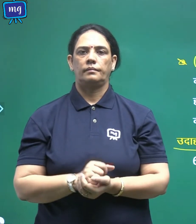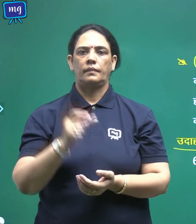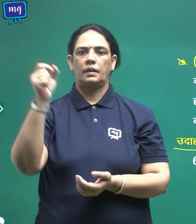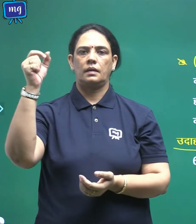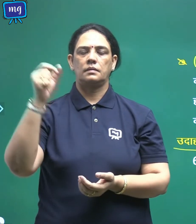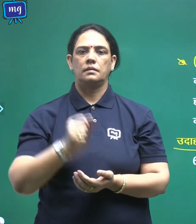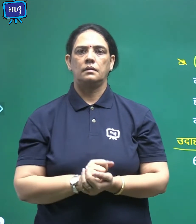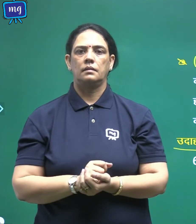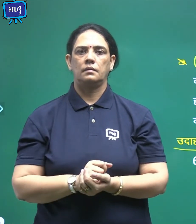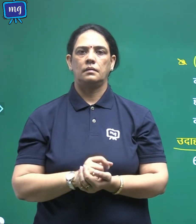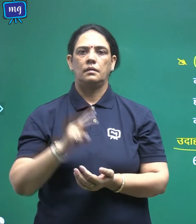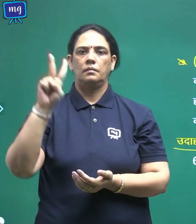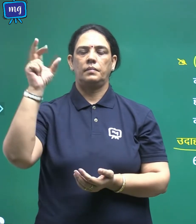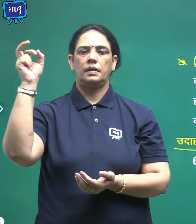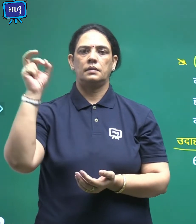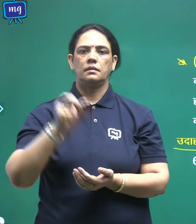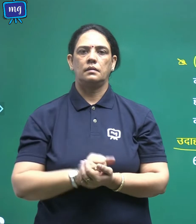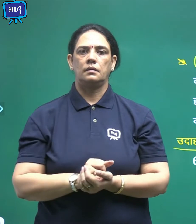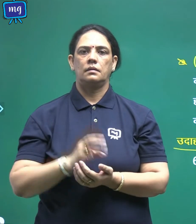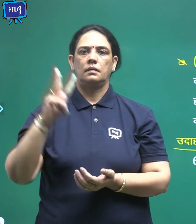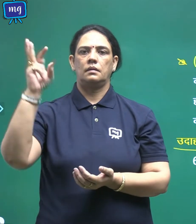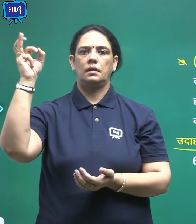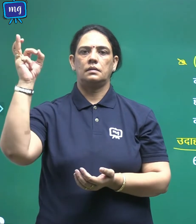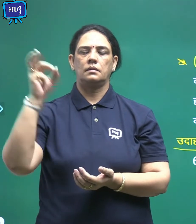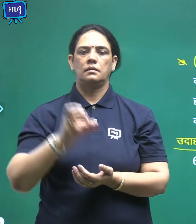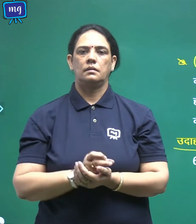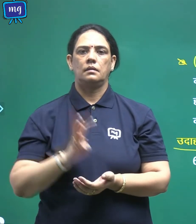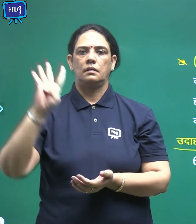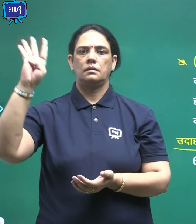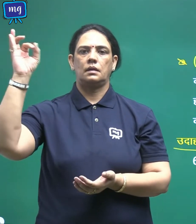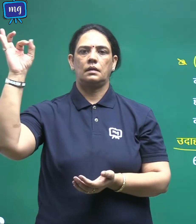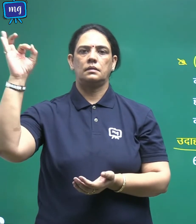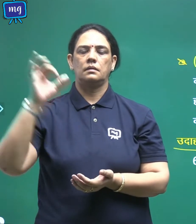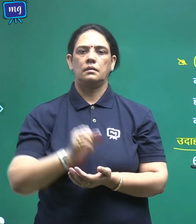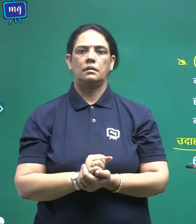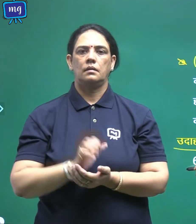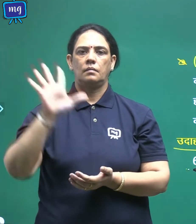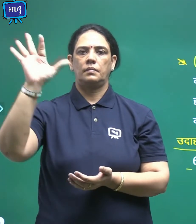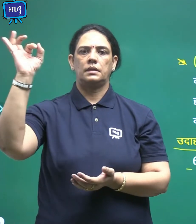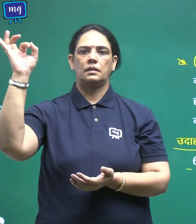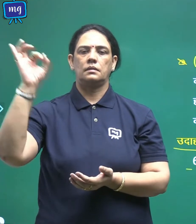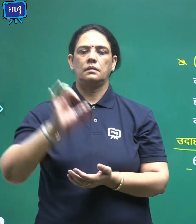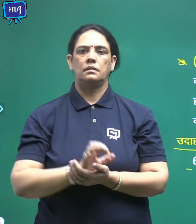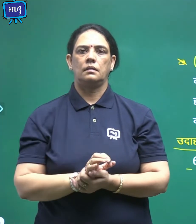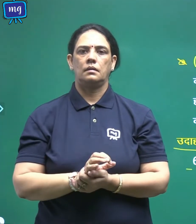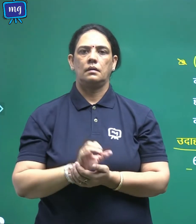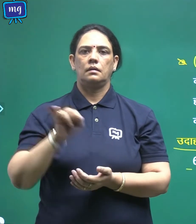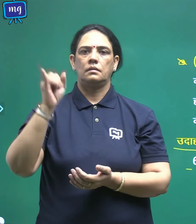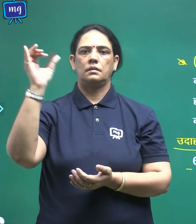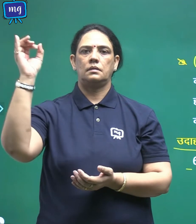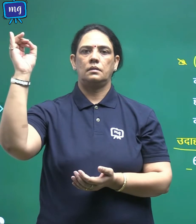10, 20, 30, 40, 50,